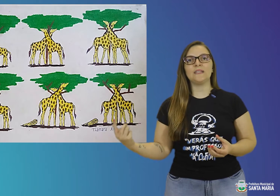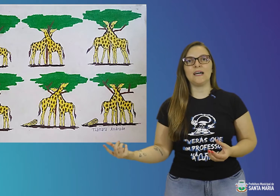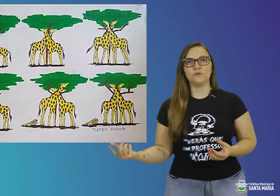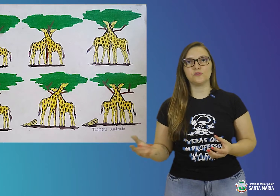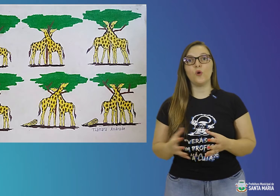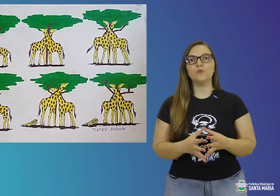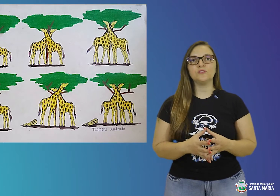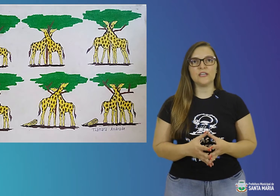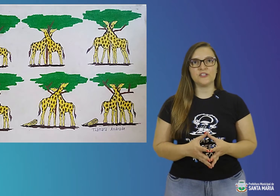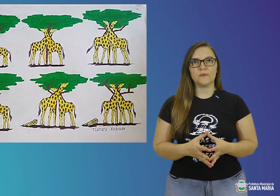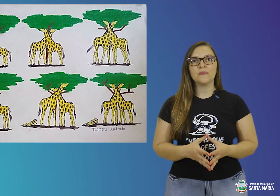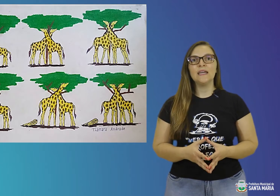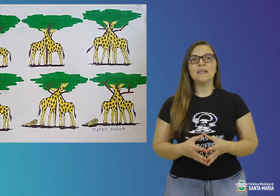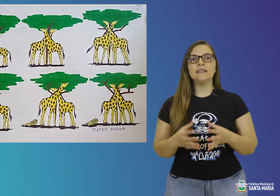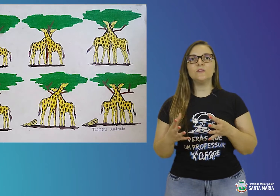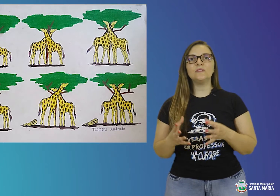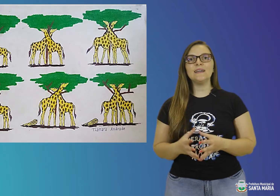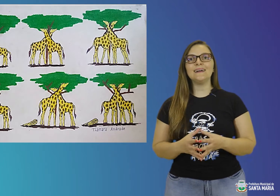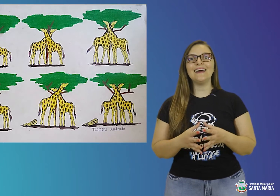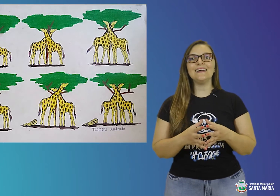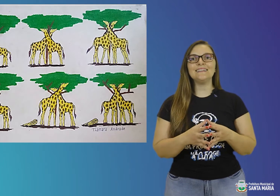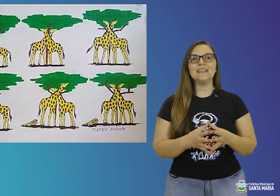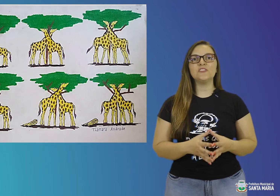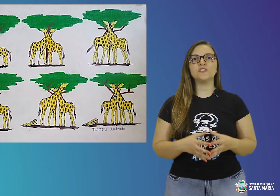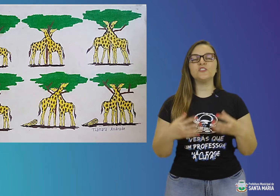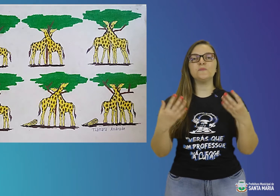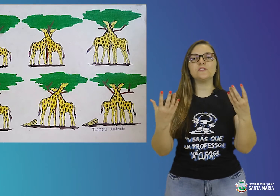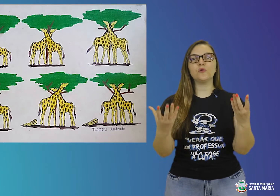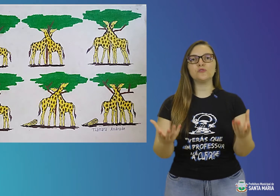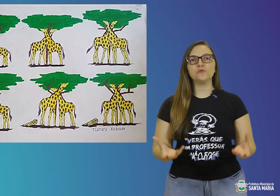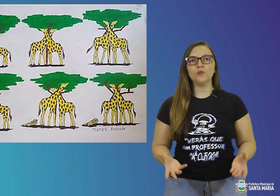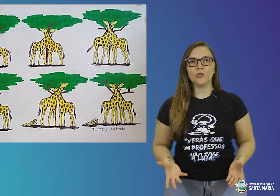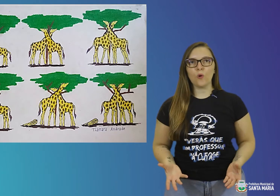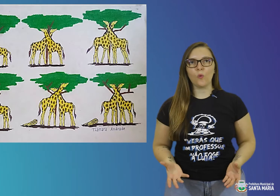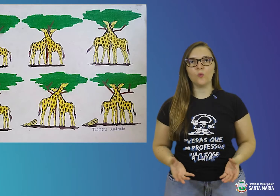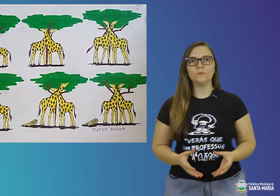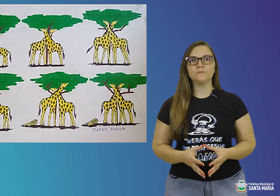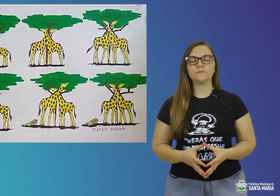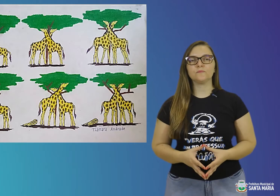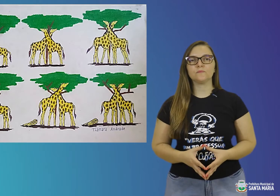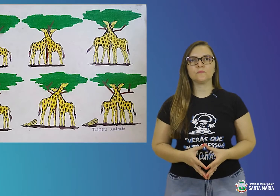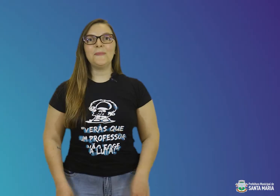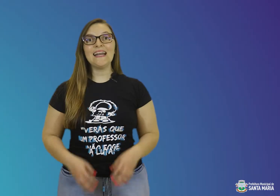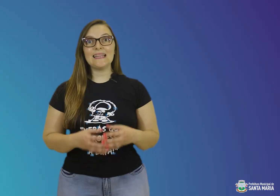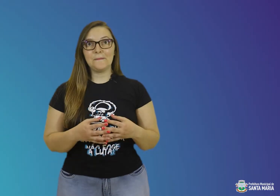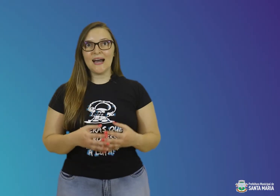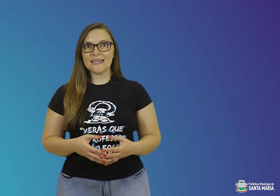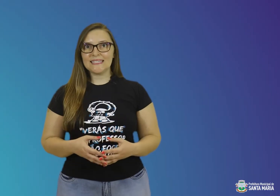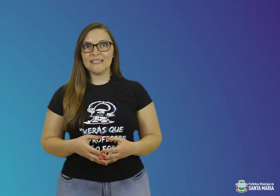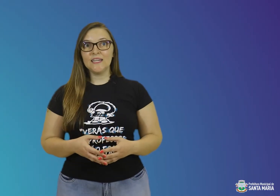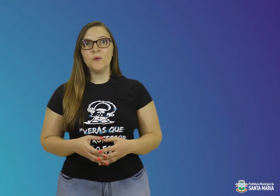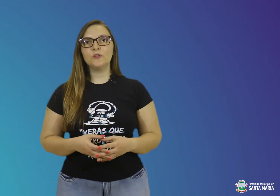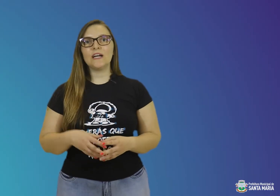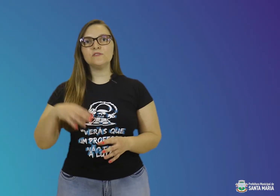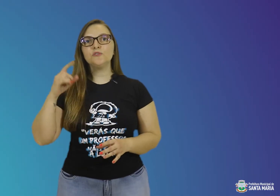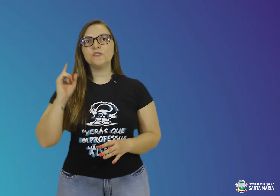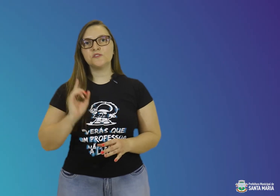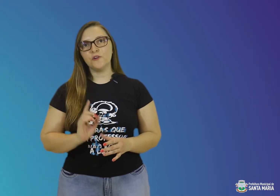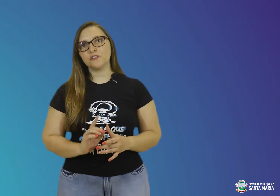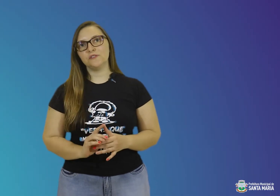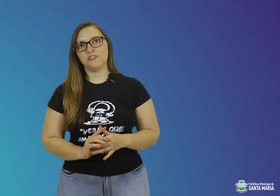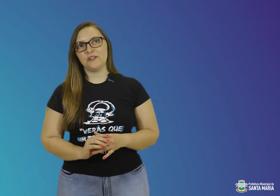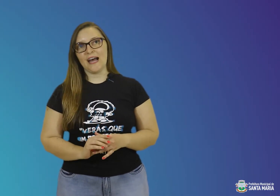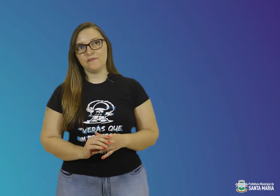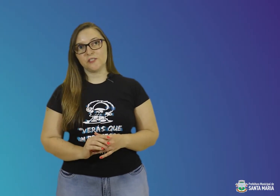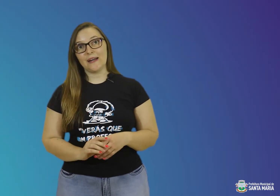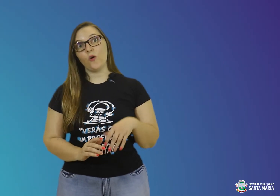adaptados. Ou seja, que não tem a característica de pescoço longo. Para Lamarck, por causa